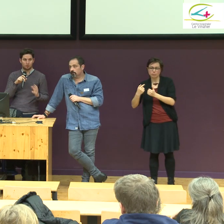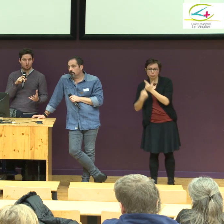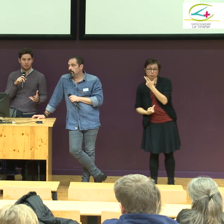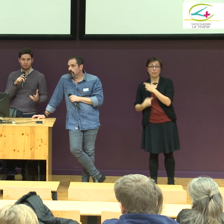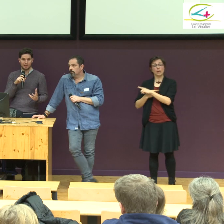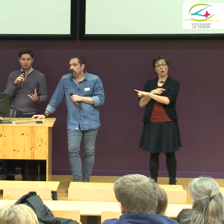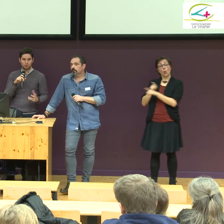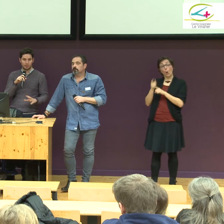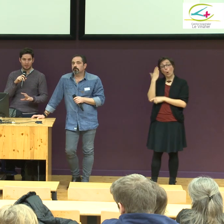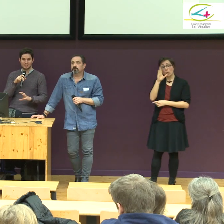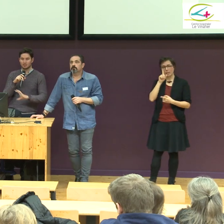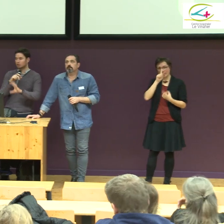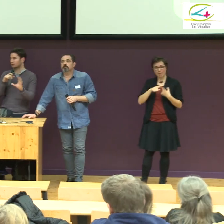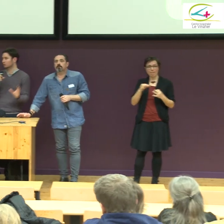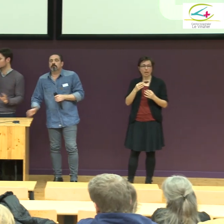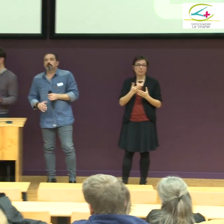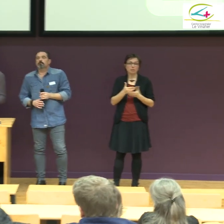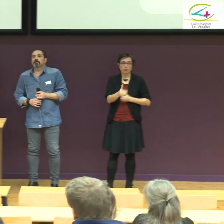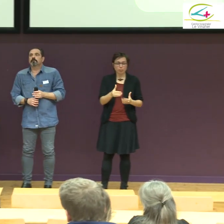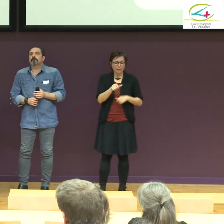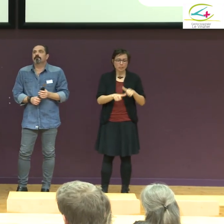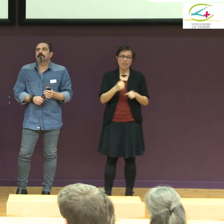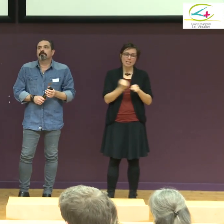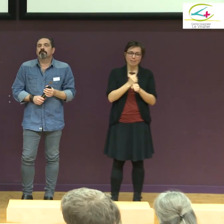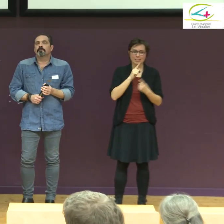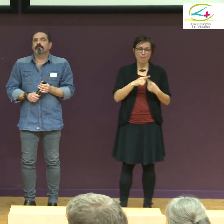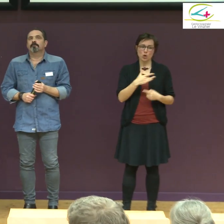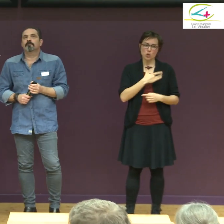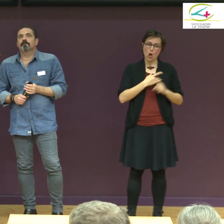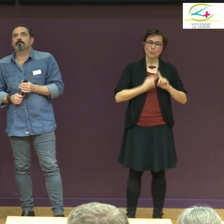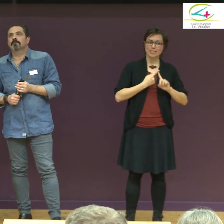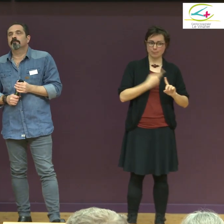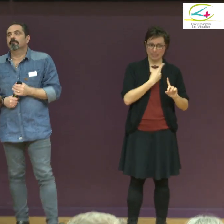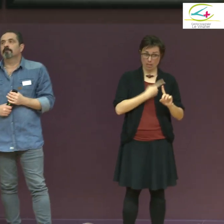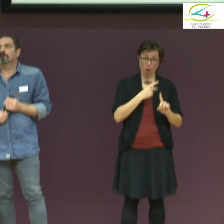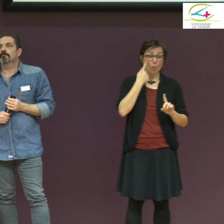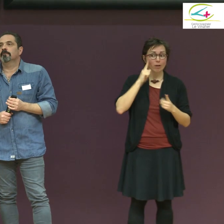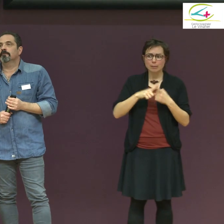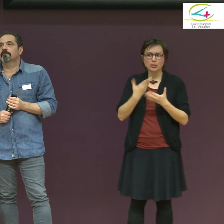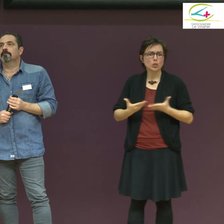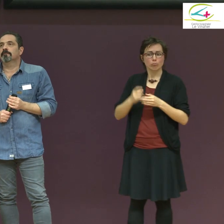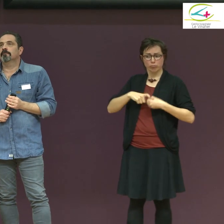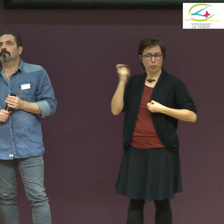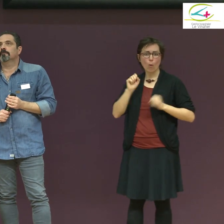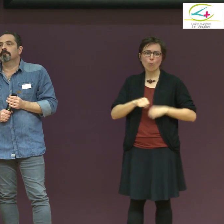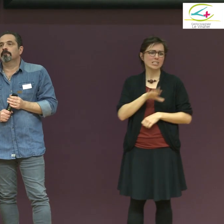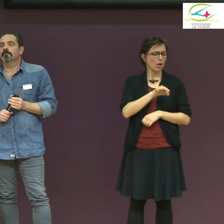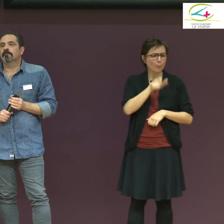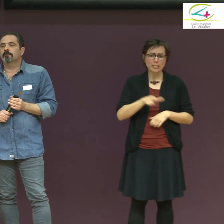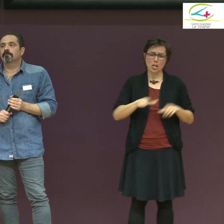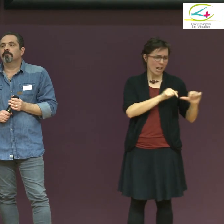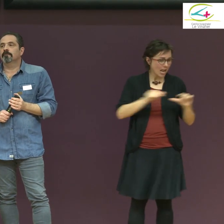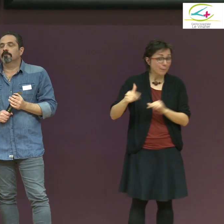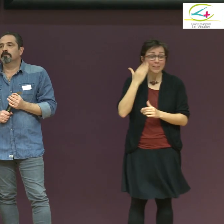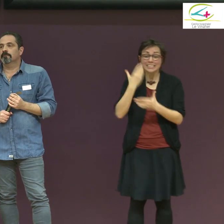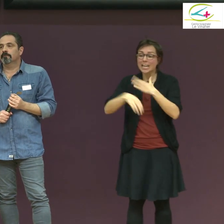Les cardiologies, vous pouvez mettre 50 cardiologues, 200 cardiologues pour prendre en charge l'infarctus. Si quand quelqu'un fait un infarctus dans la rue,